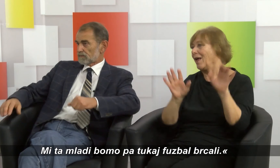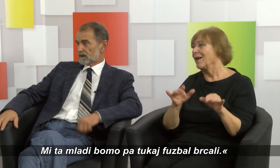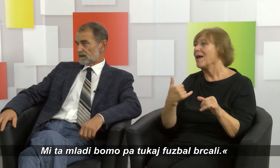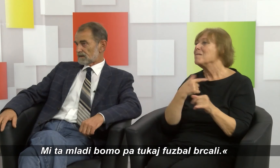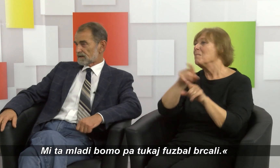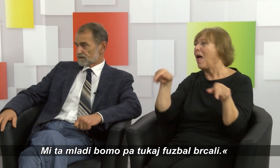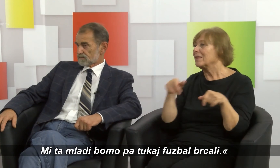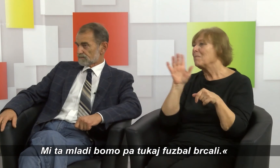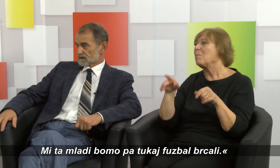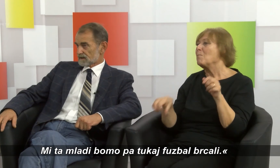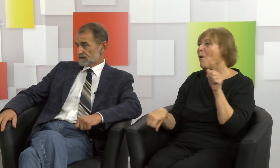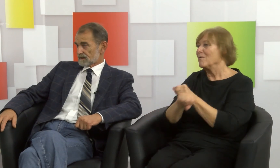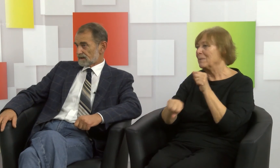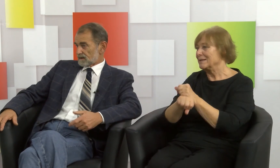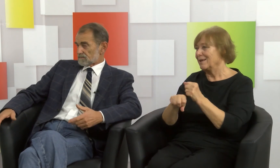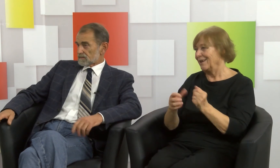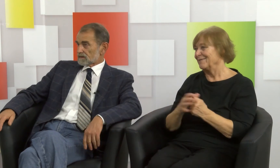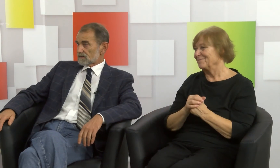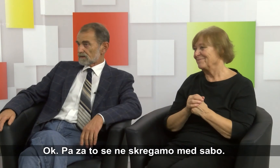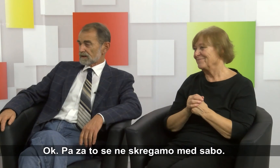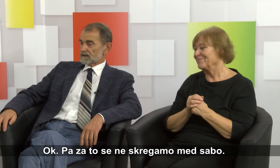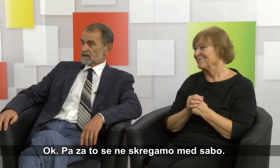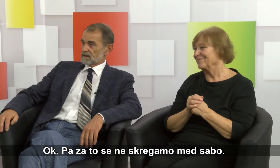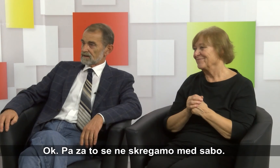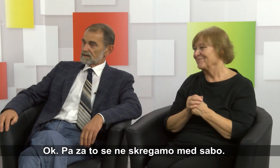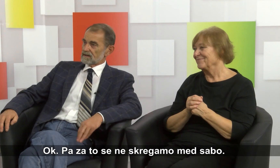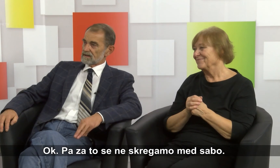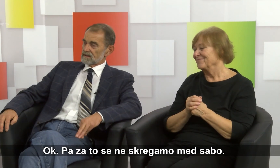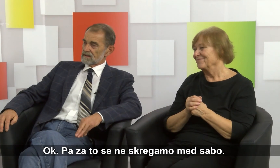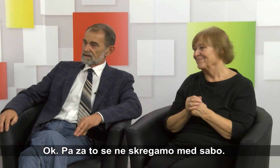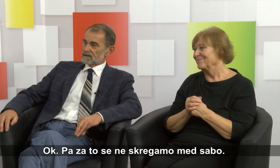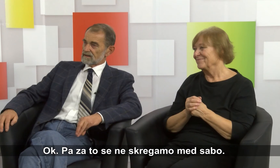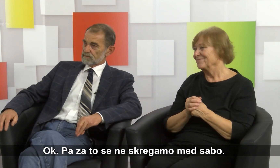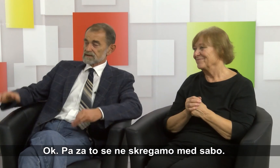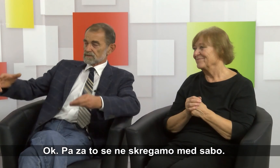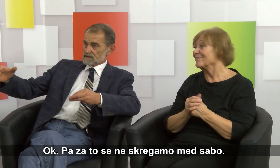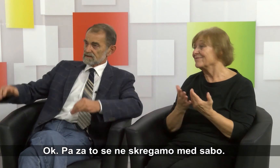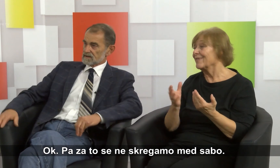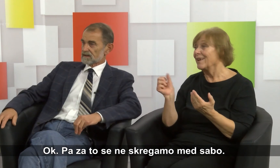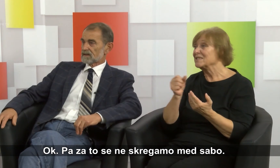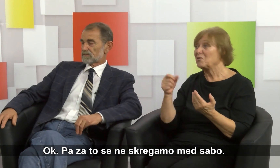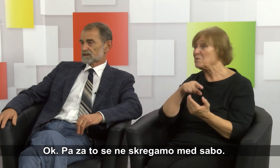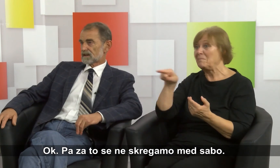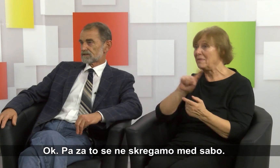pa tle fuzbal brcali. Ok, ne. Pa zato se ne skregamo med sabo. Ne.